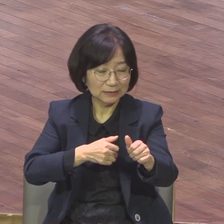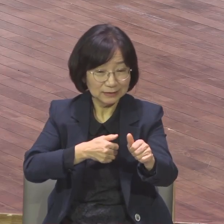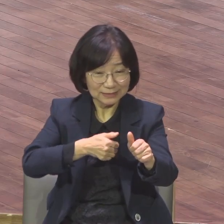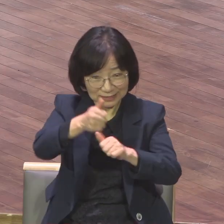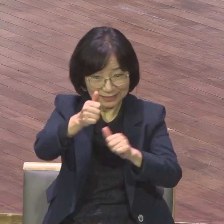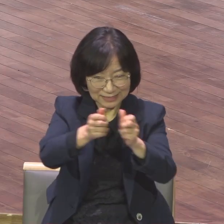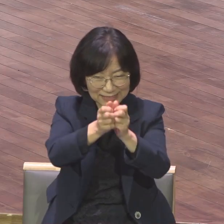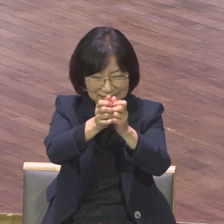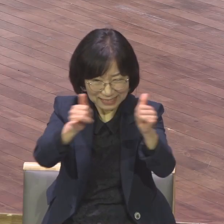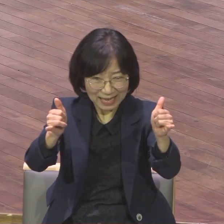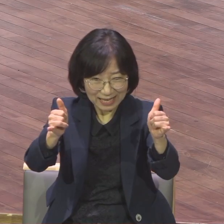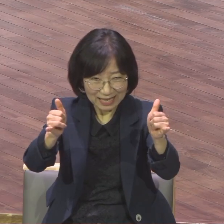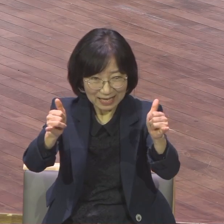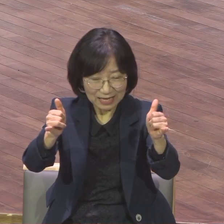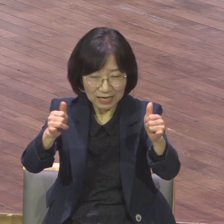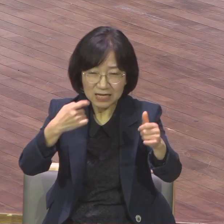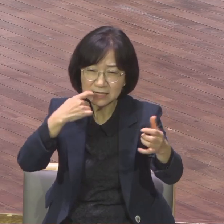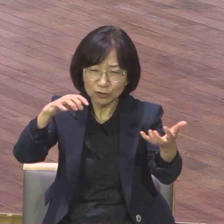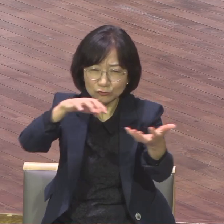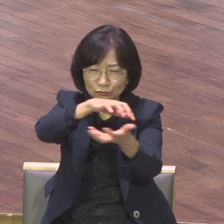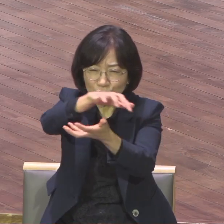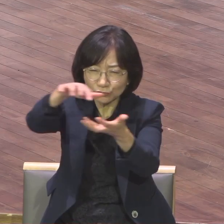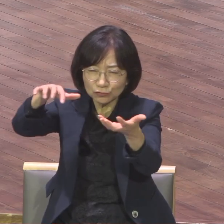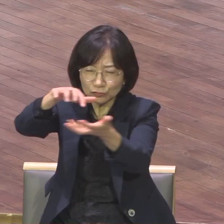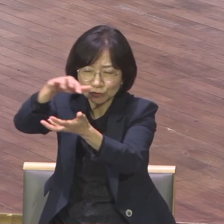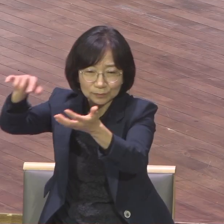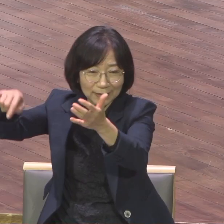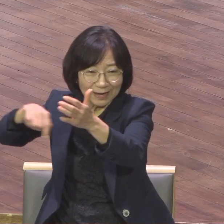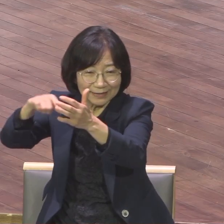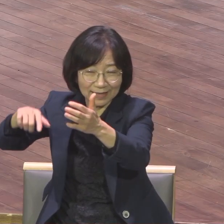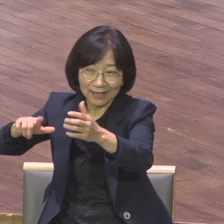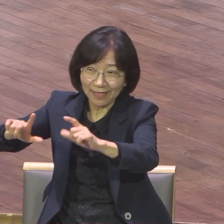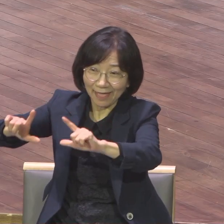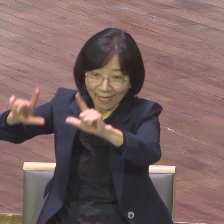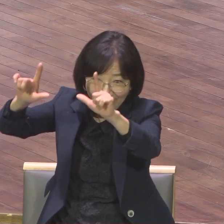있어요. 여러분 성자가 되고 싶습니까?